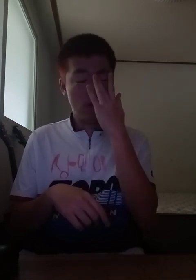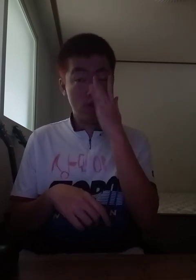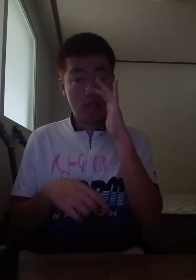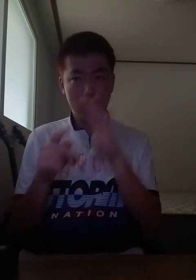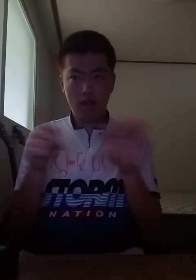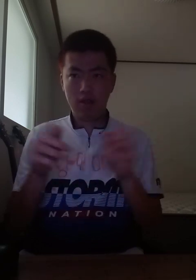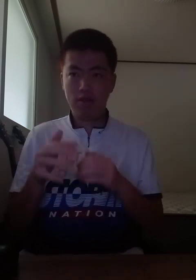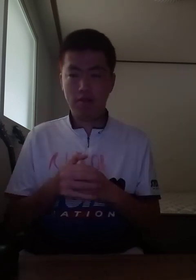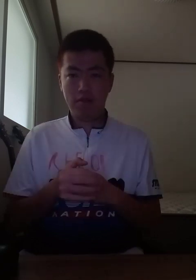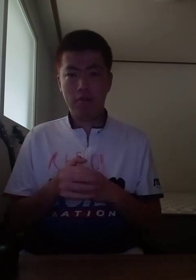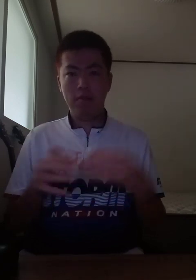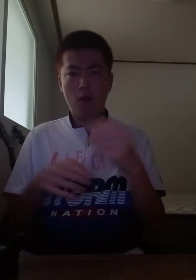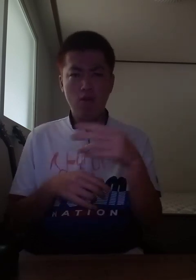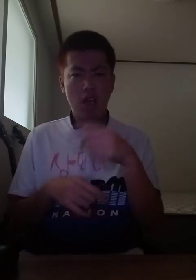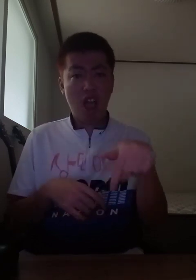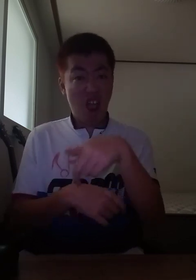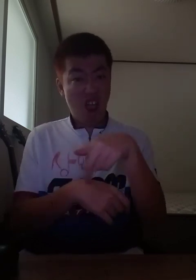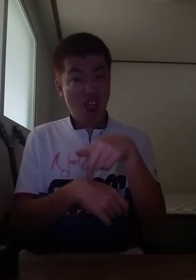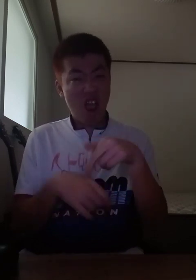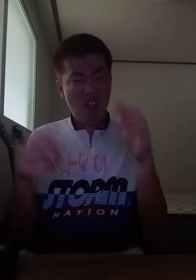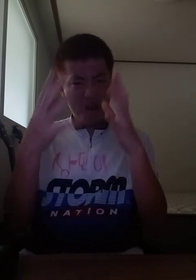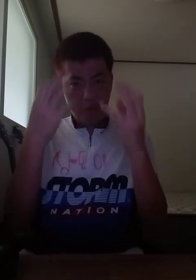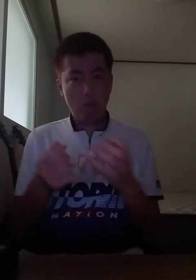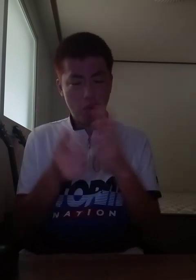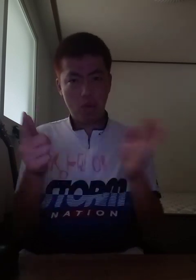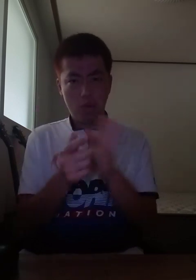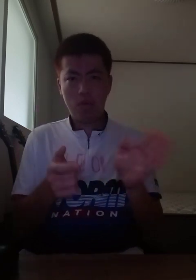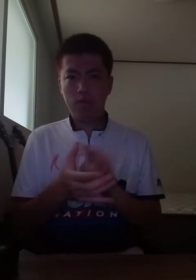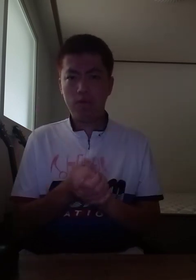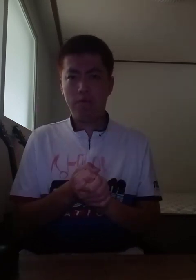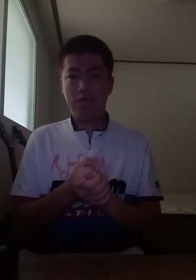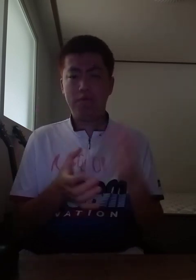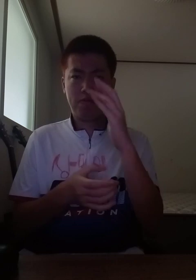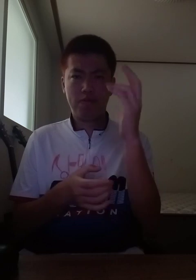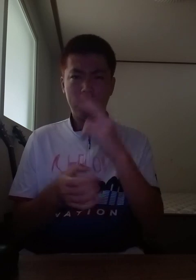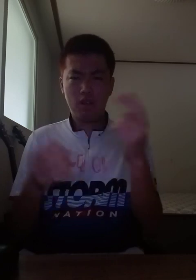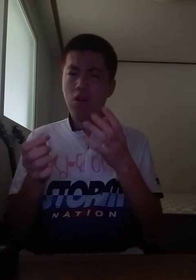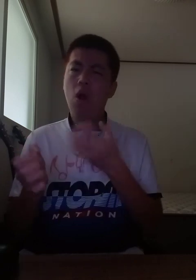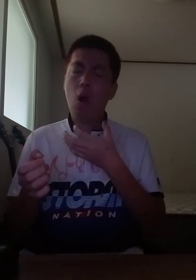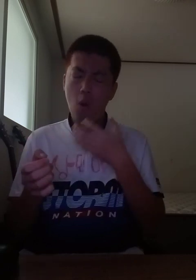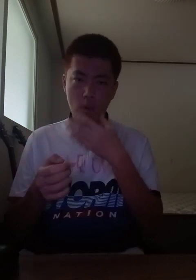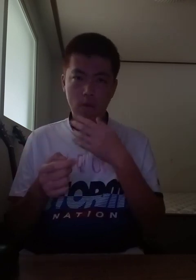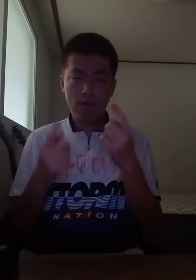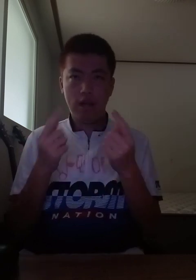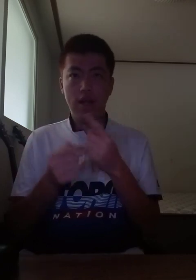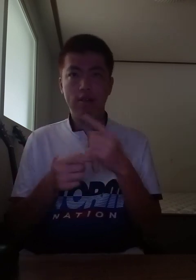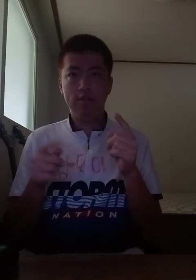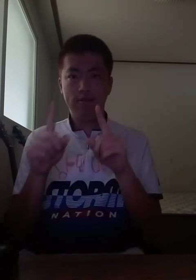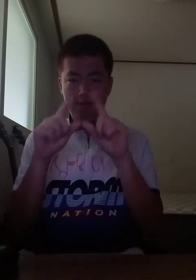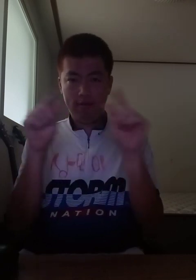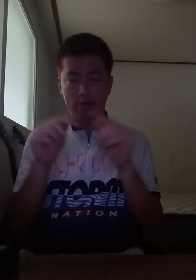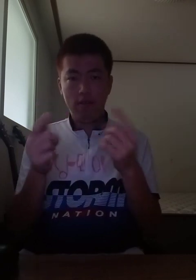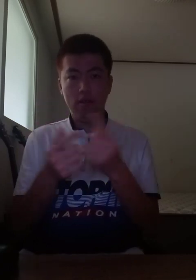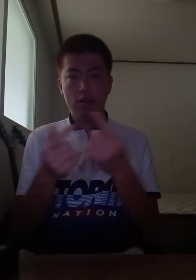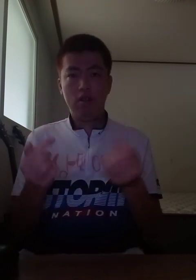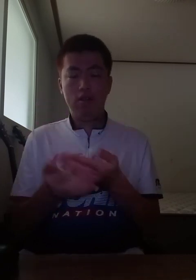개장했는데 오히려 버스를 갈아타는데 시간이 더 걸리면서 시민들이 불편을 호소하고 있습니다. 밀착 카메라 구혜진